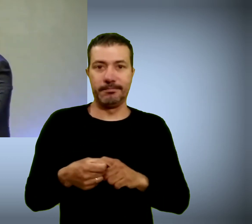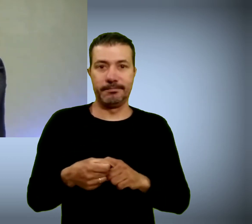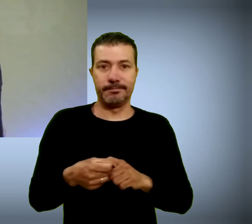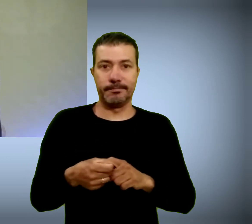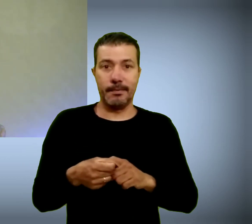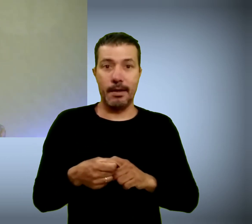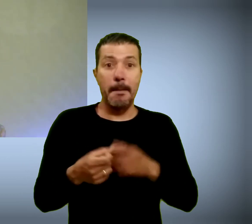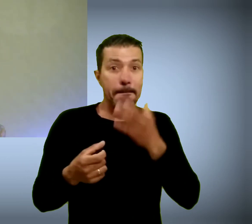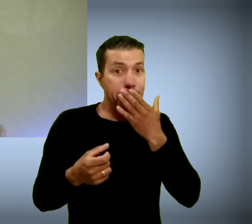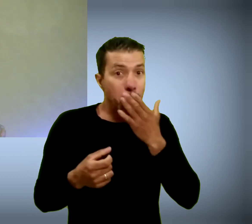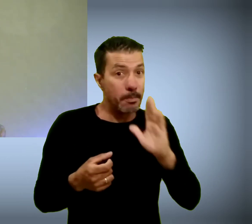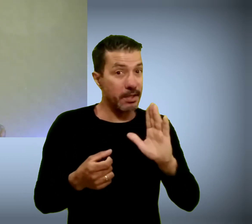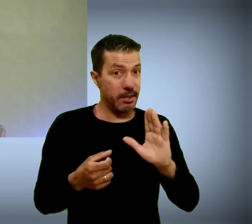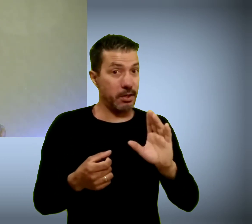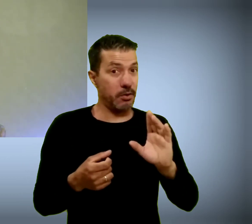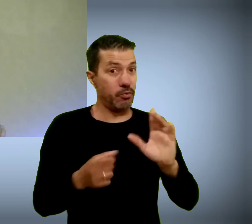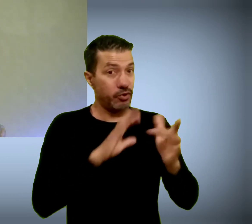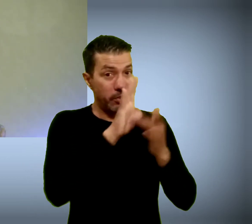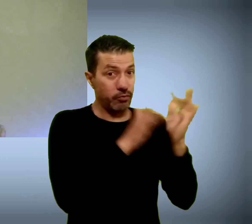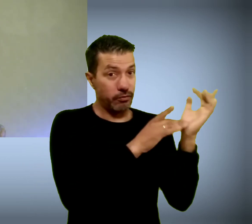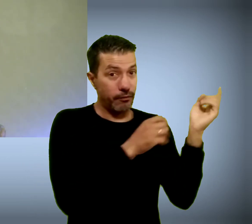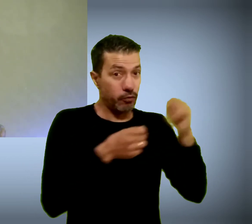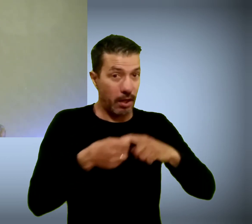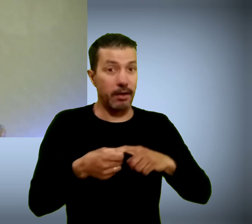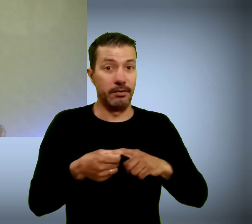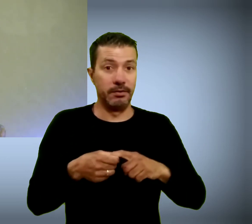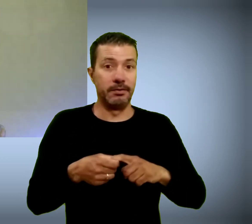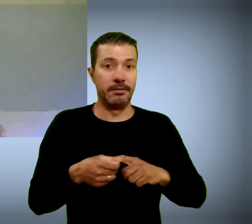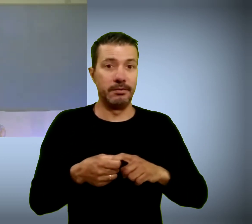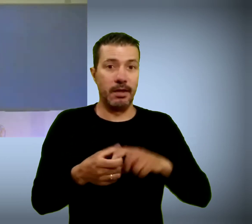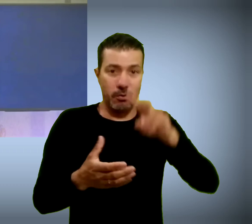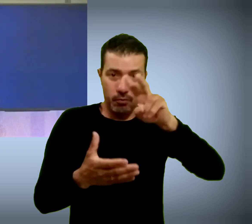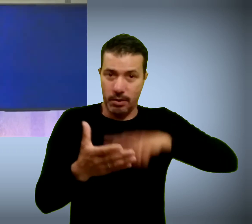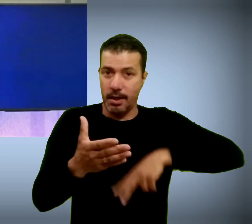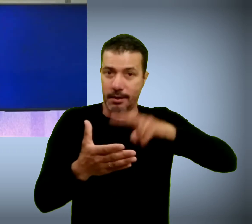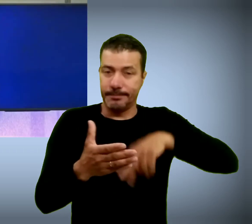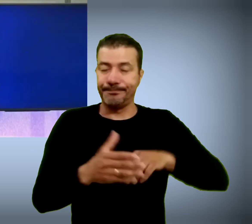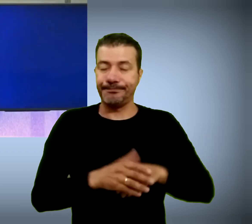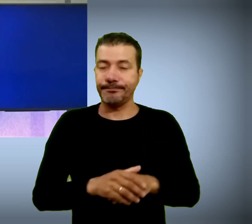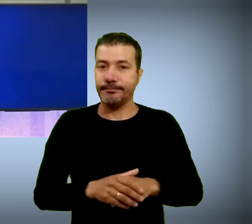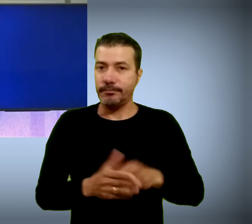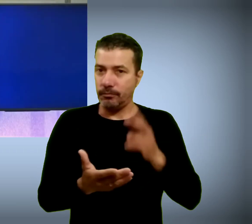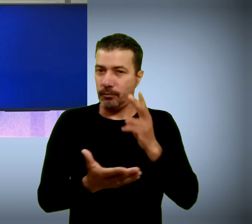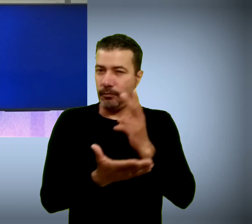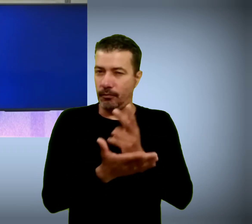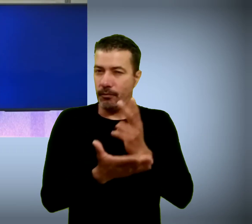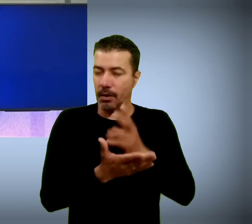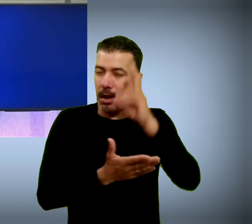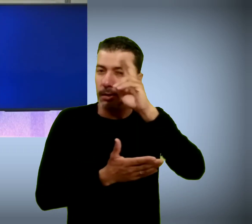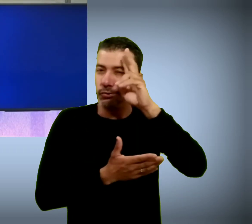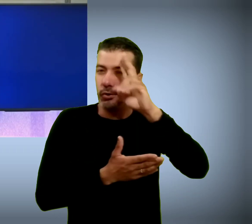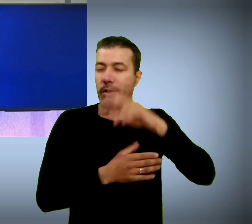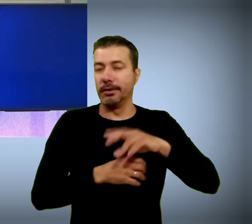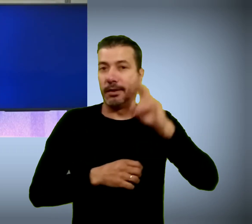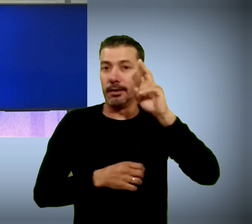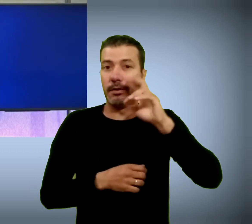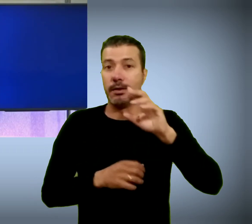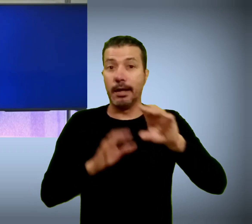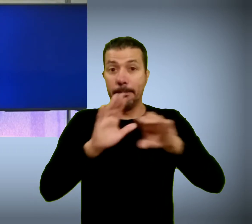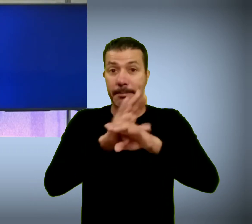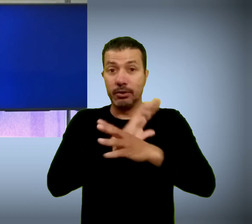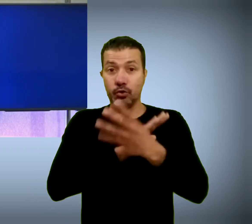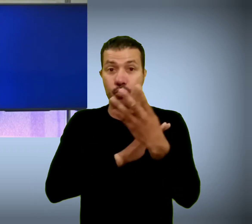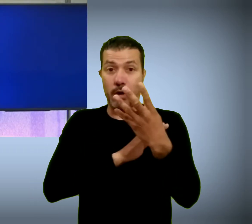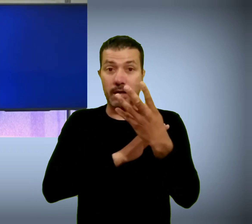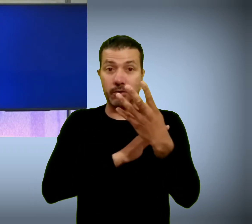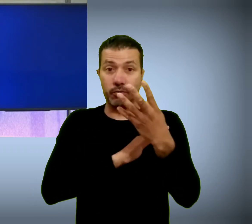Ele prometeu que vai voltar. Quero ler aqui para vocês a continuação dessa história. Capítulo